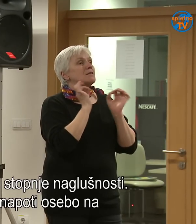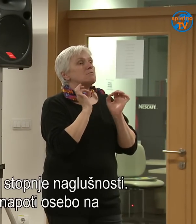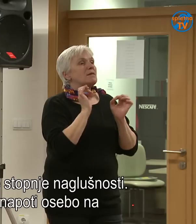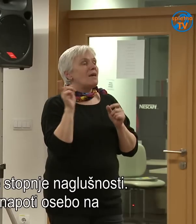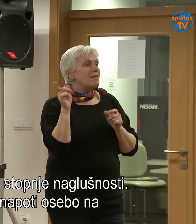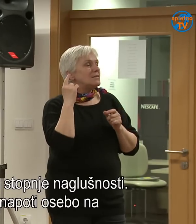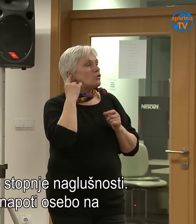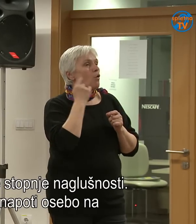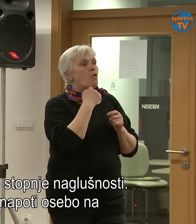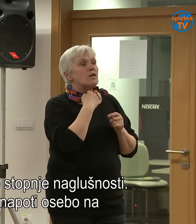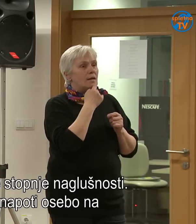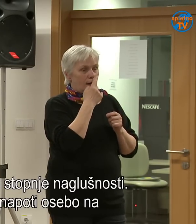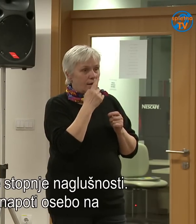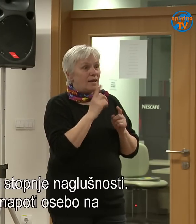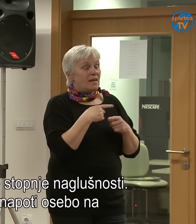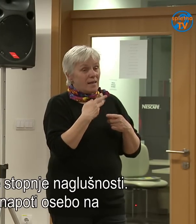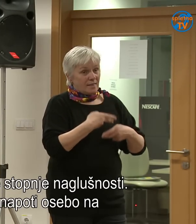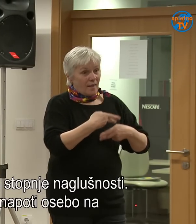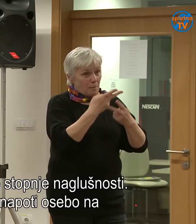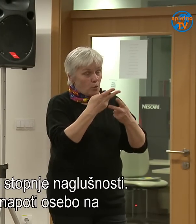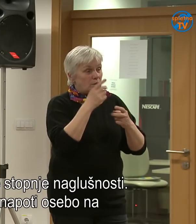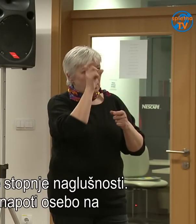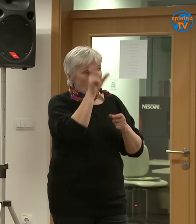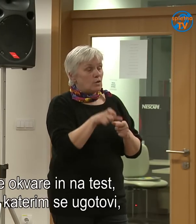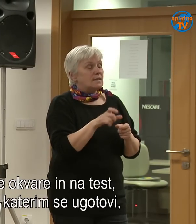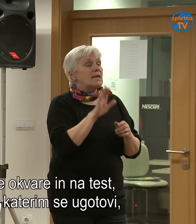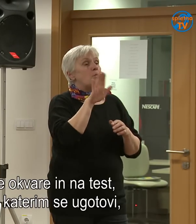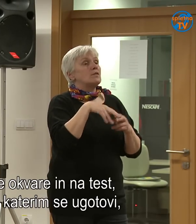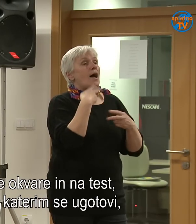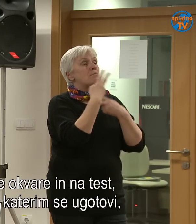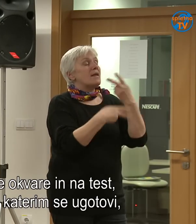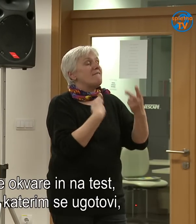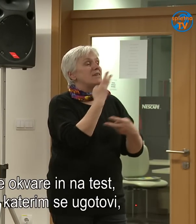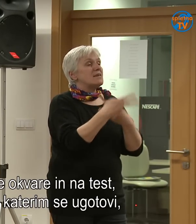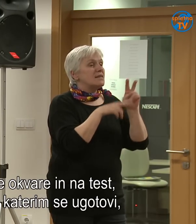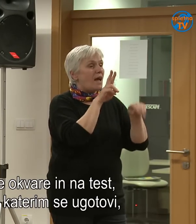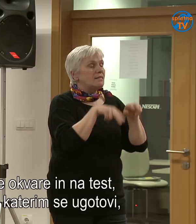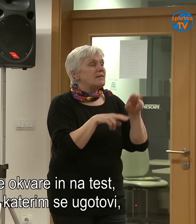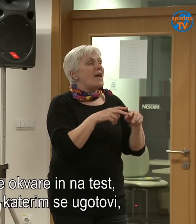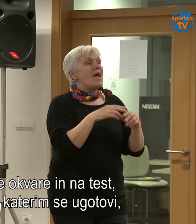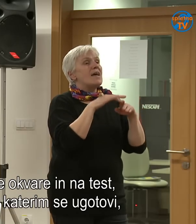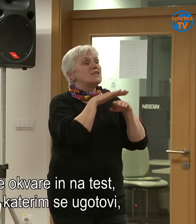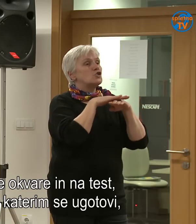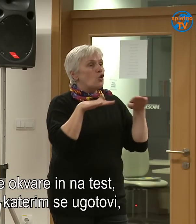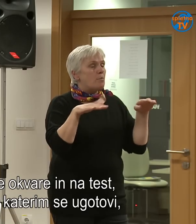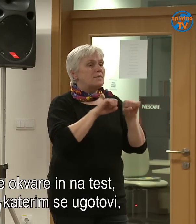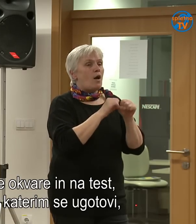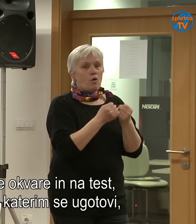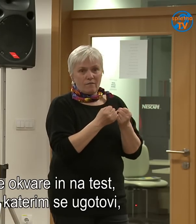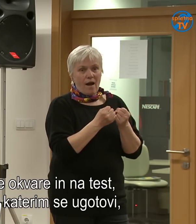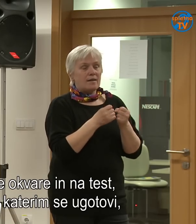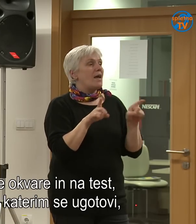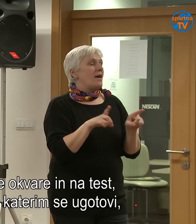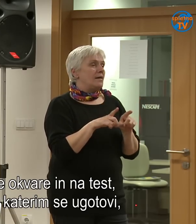Specialist ORL napoti osebo na preverjanje stopnje okvare,